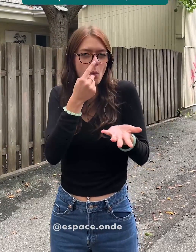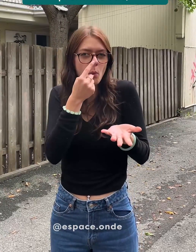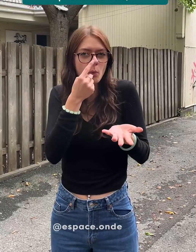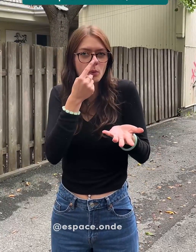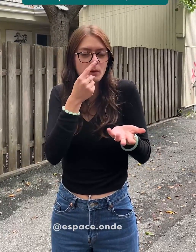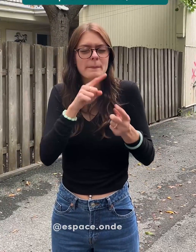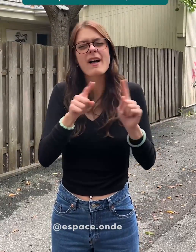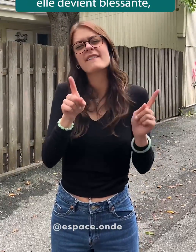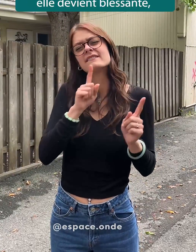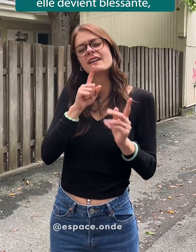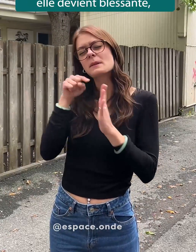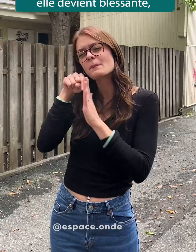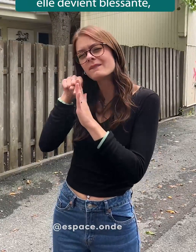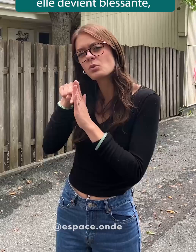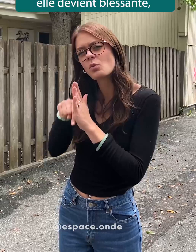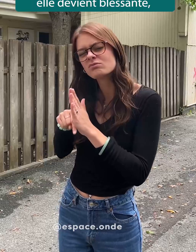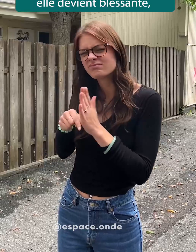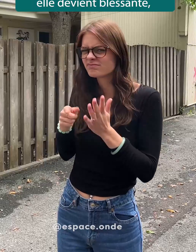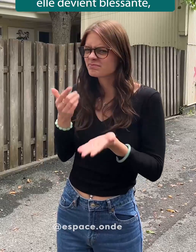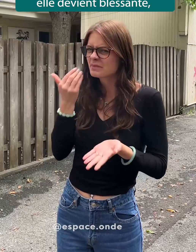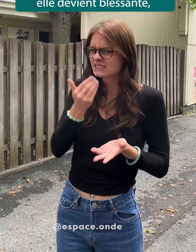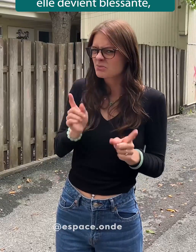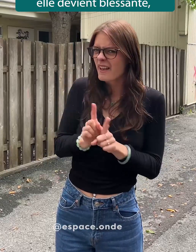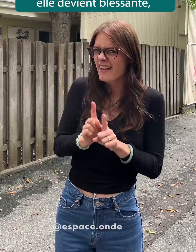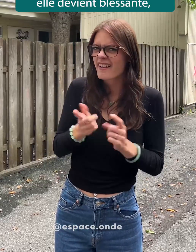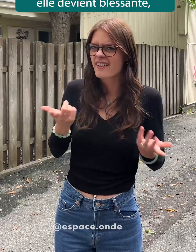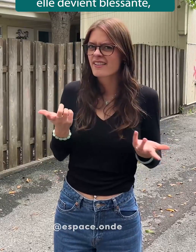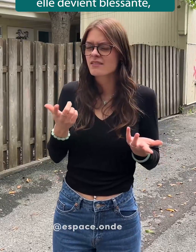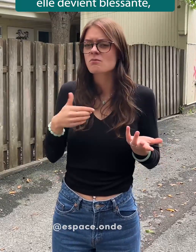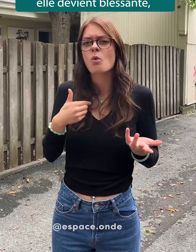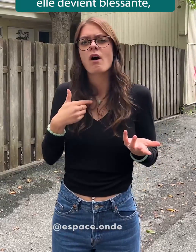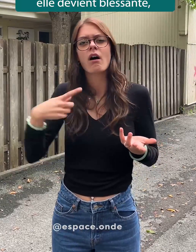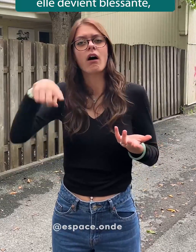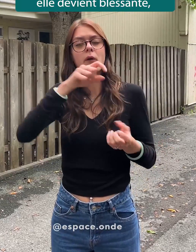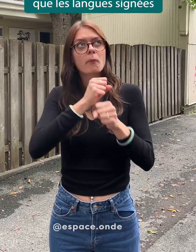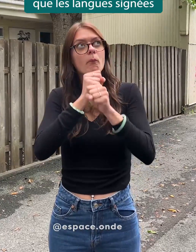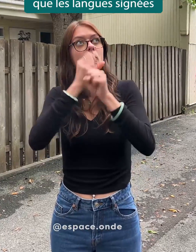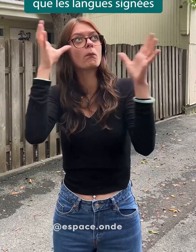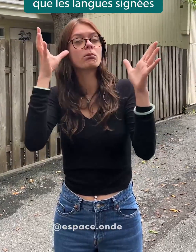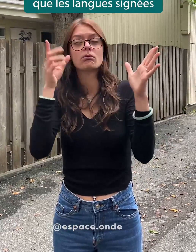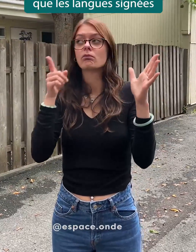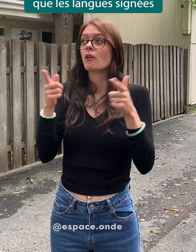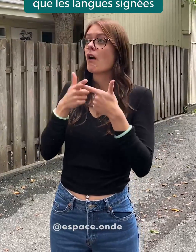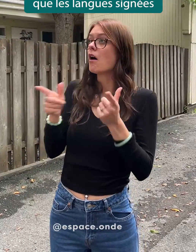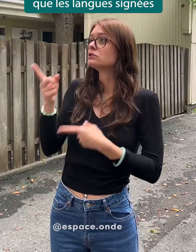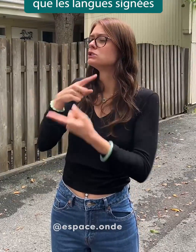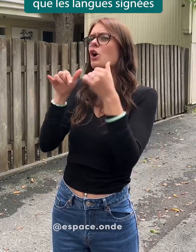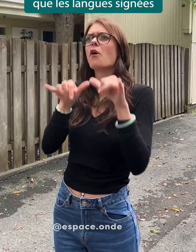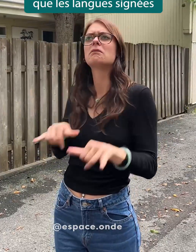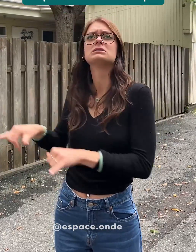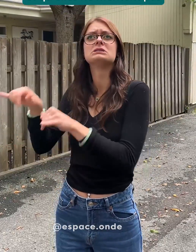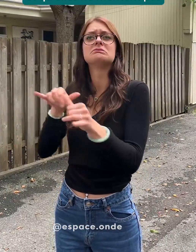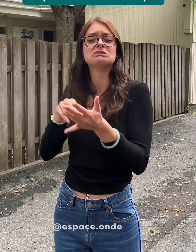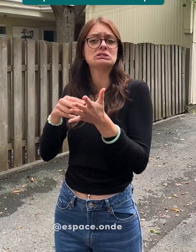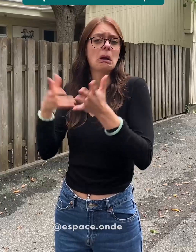vue, mais si on creuse un peu plus loin, elle devient blessante, parce qu'elle sous-entend que les langues signées sont de simples